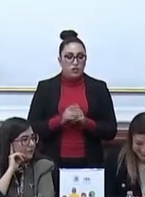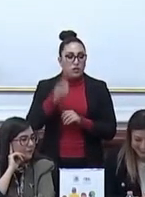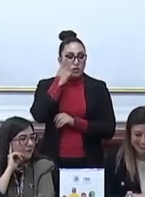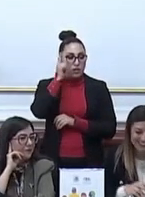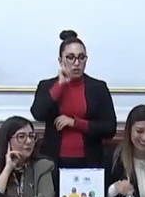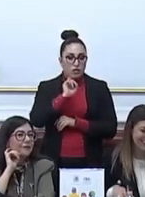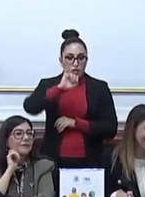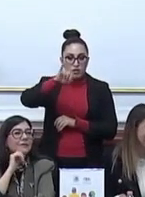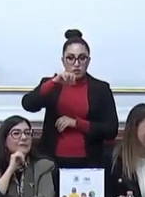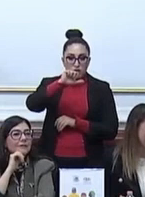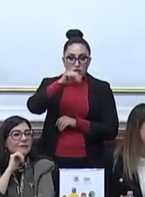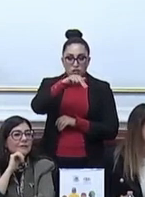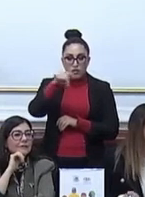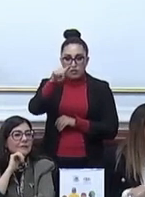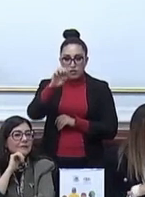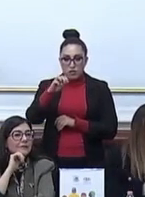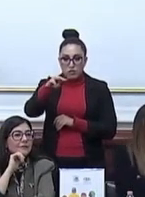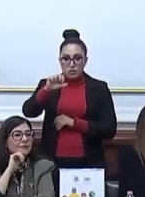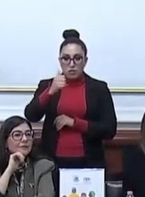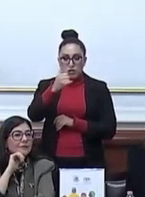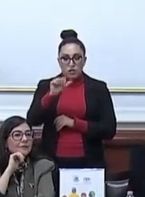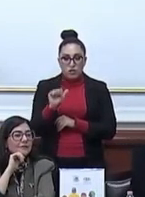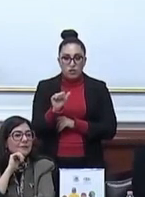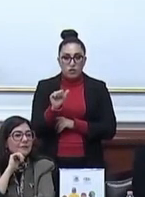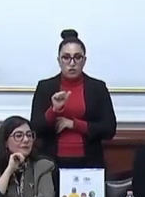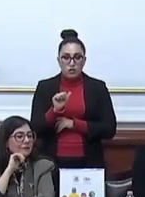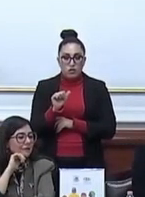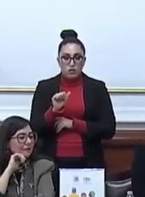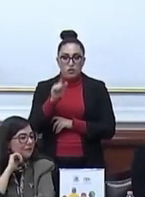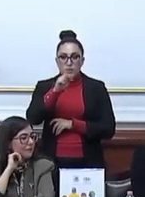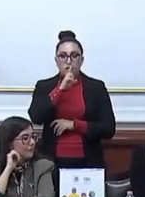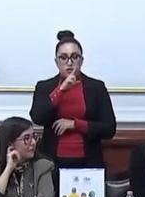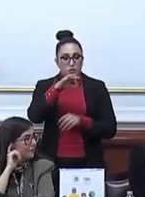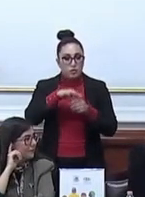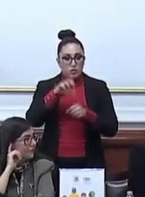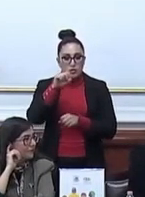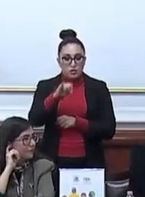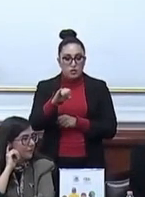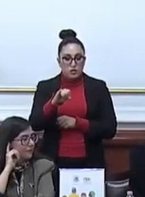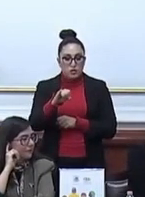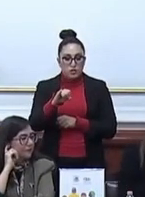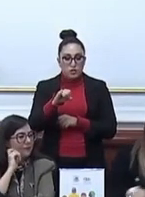Diputada Janet Elizabeth Guerrero Maya. Janet Guerrero, a favor.